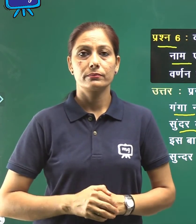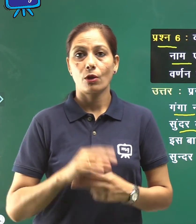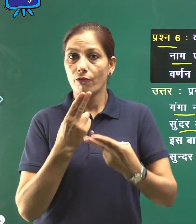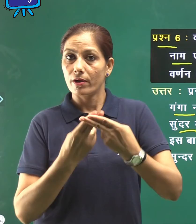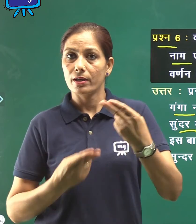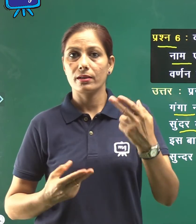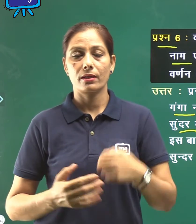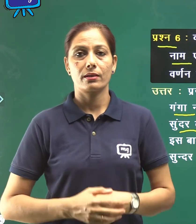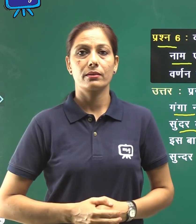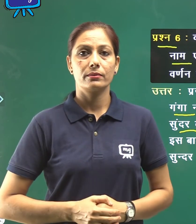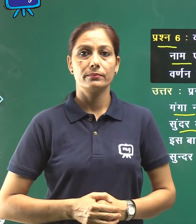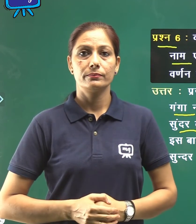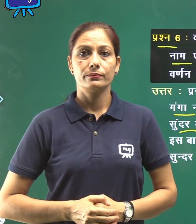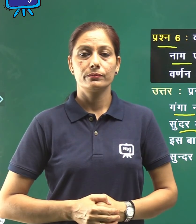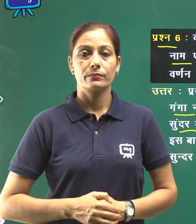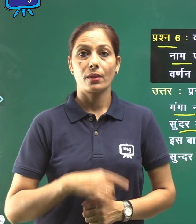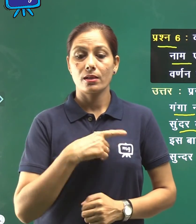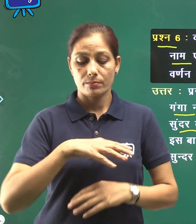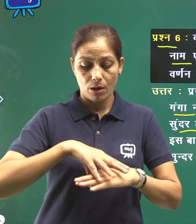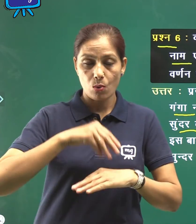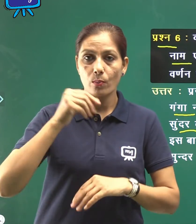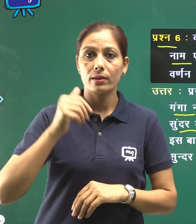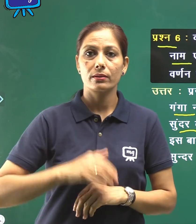वर्णन किया है। इस बालू पर